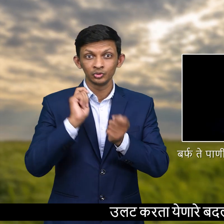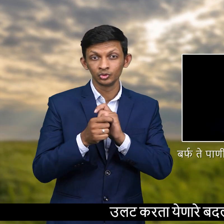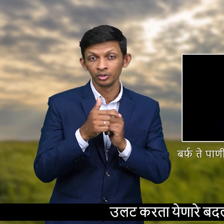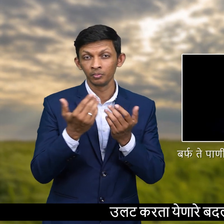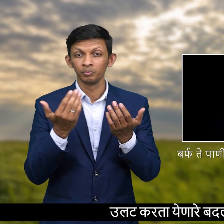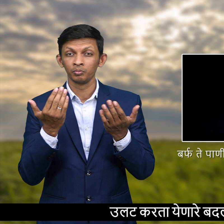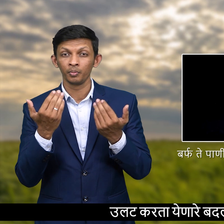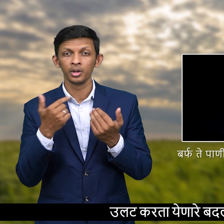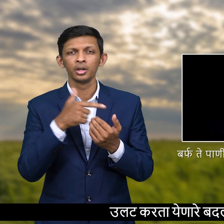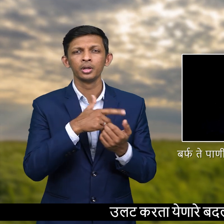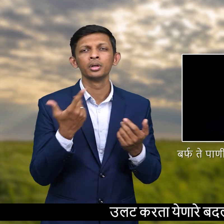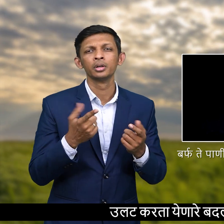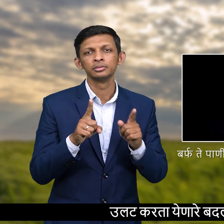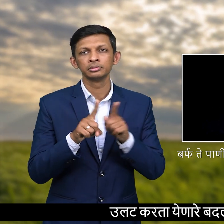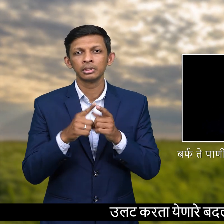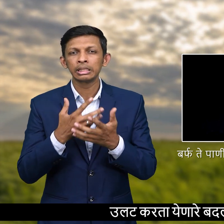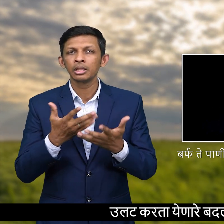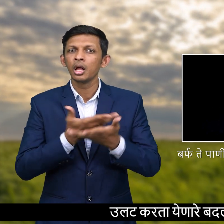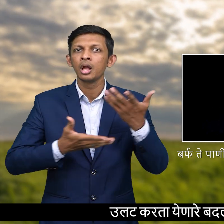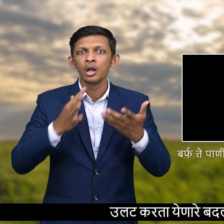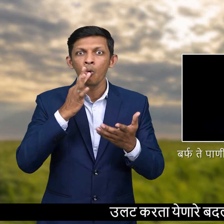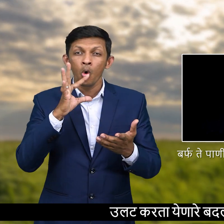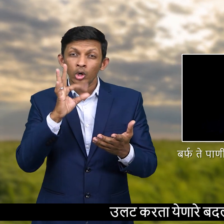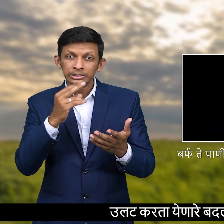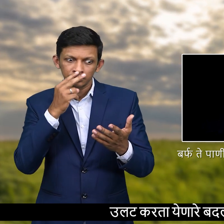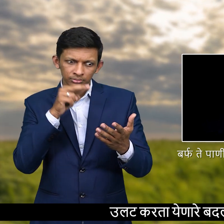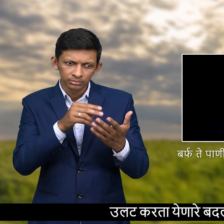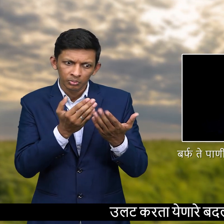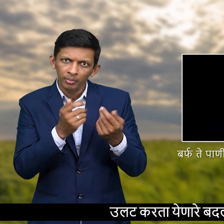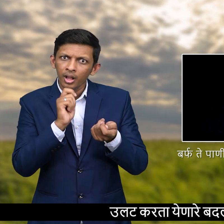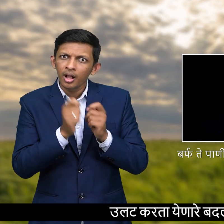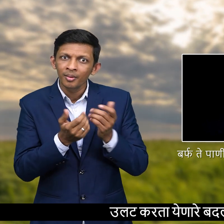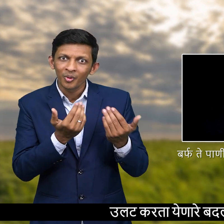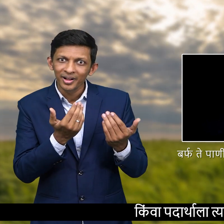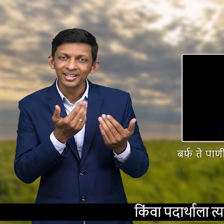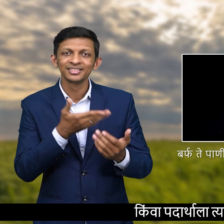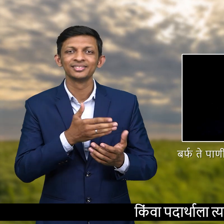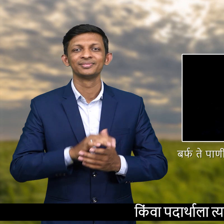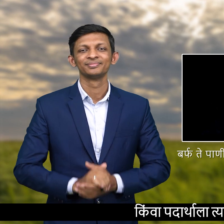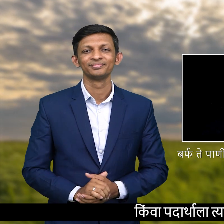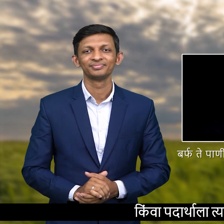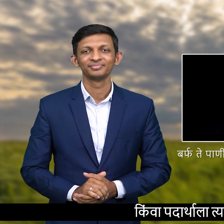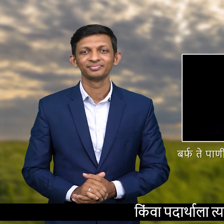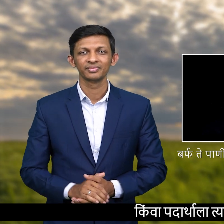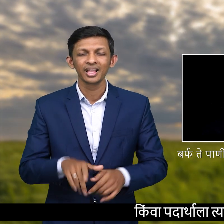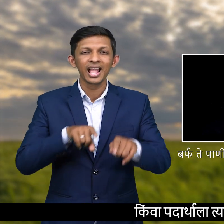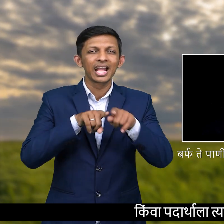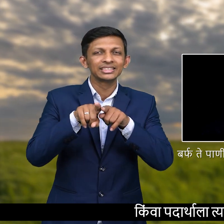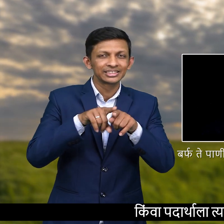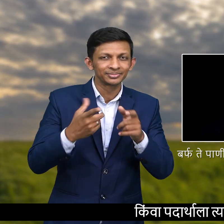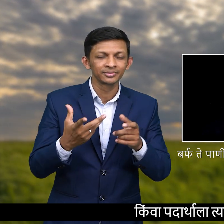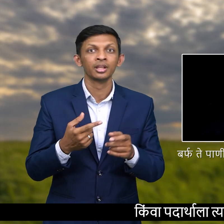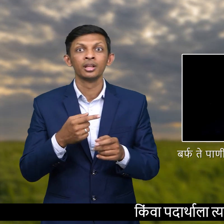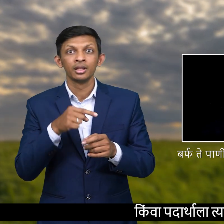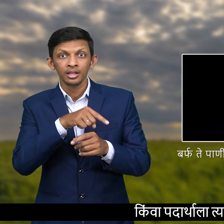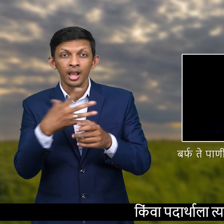उलट करता येणारे बदल म्हणजे असे बदल जे पूर्ववत करता येतात किंवा पदार्थाला त्याच्या मूळ